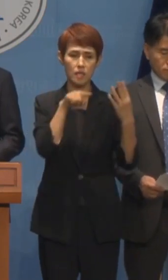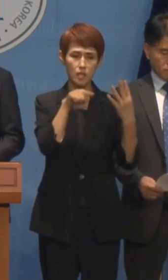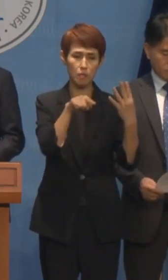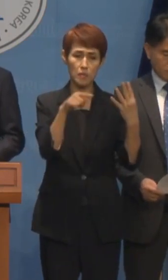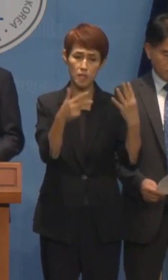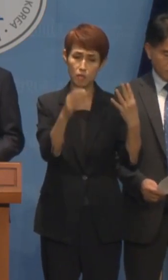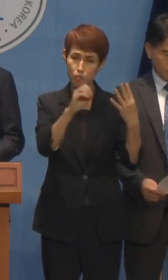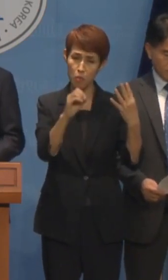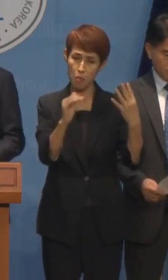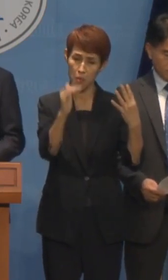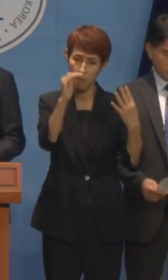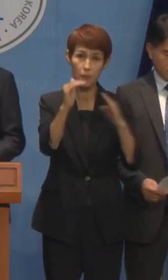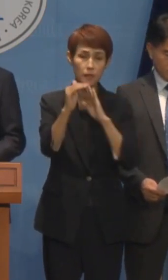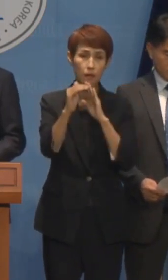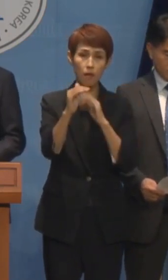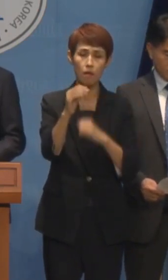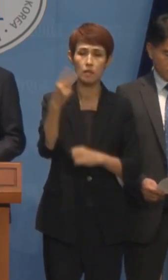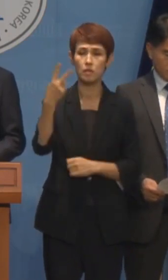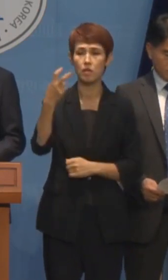늘어났으나 2023년